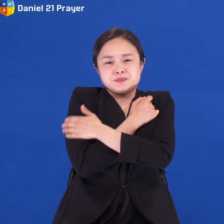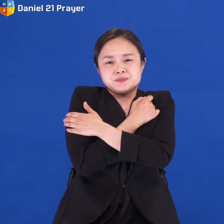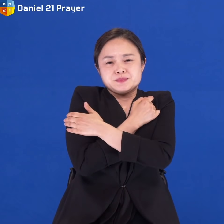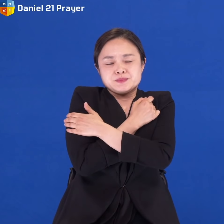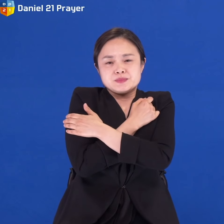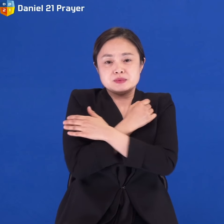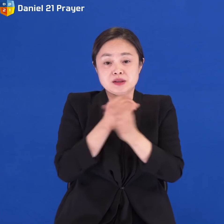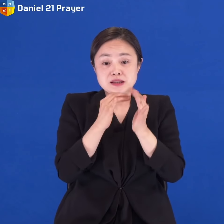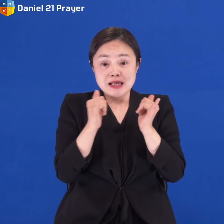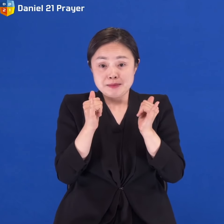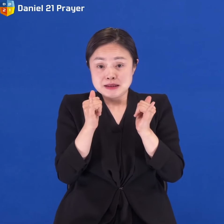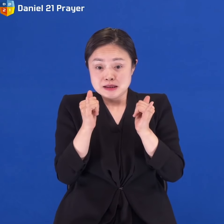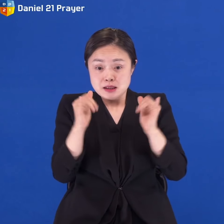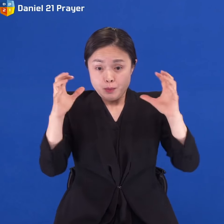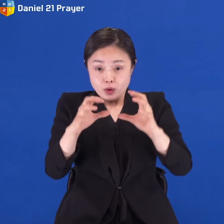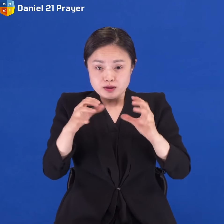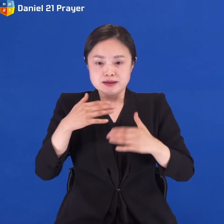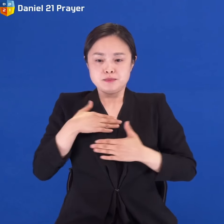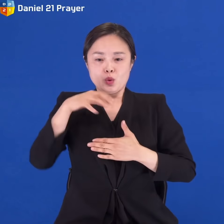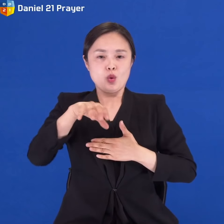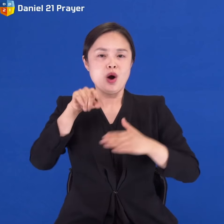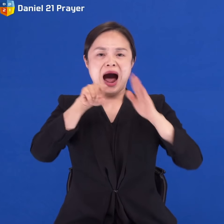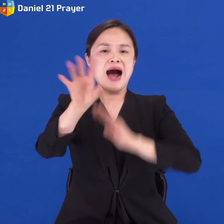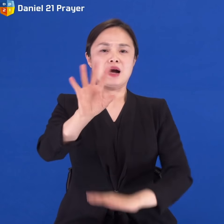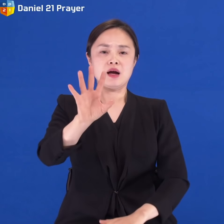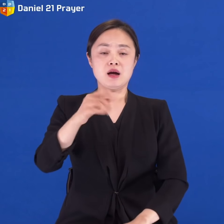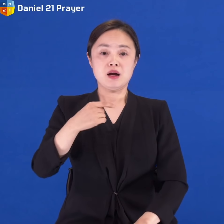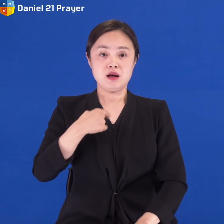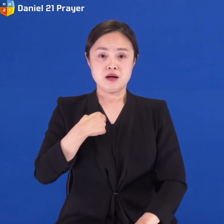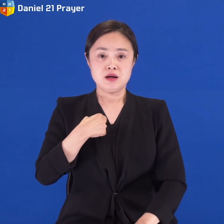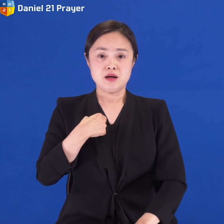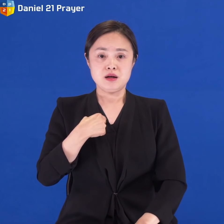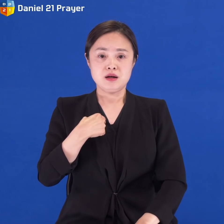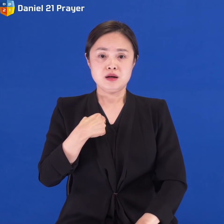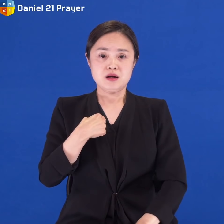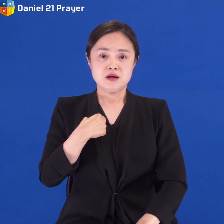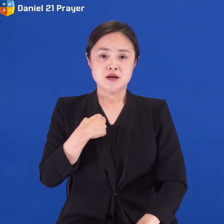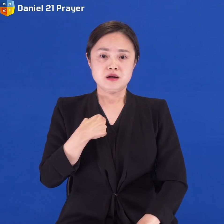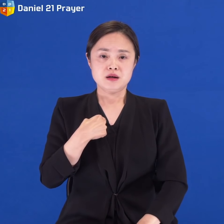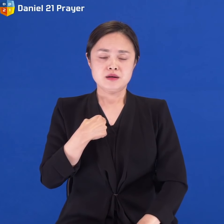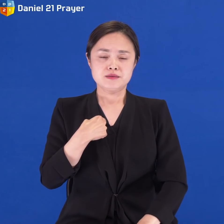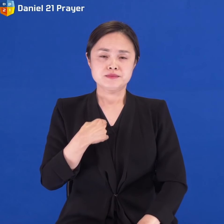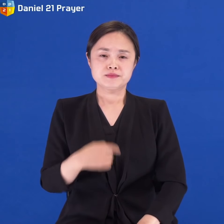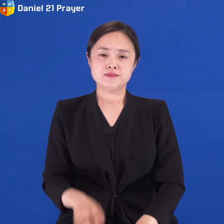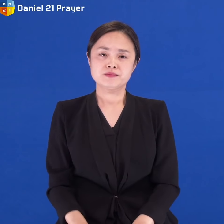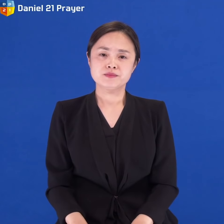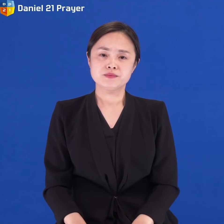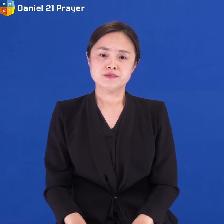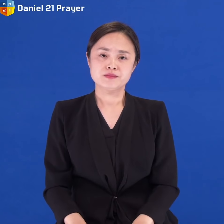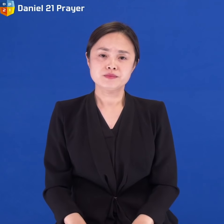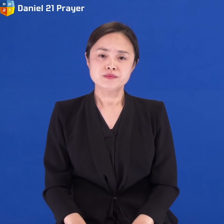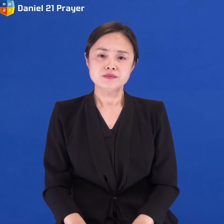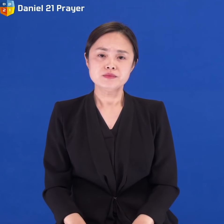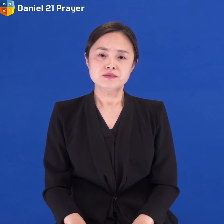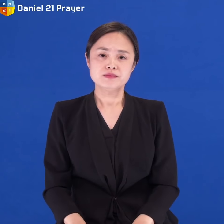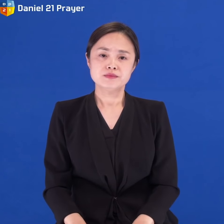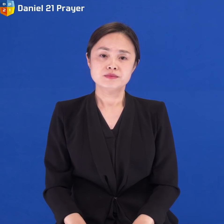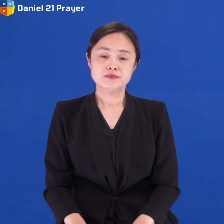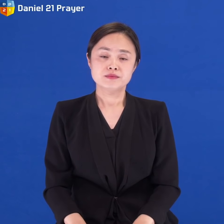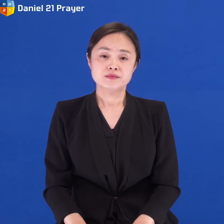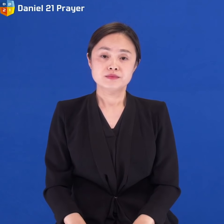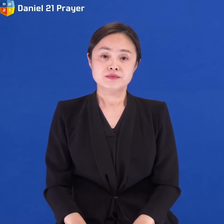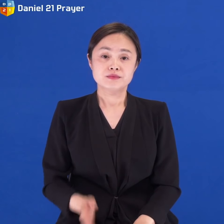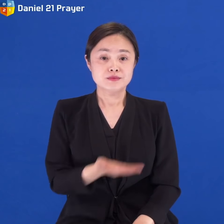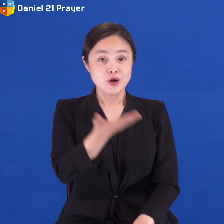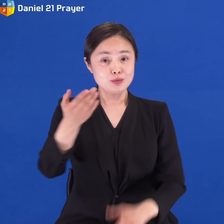생생하잖아요. 그 후유증으로 제가 대중목욕탕을 못 가는 몸을 가지게 됐습니다. 여러분 겉만 보고